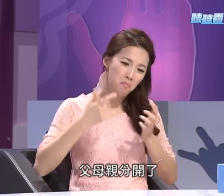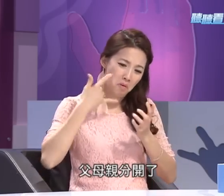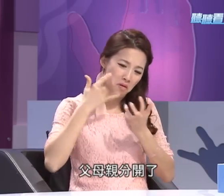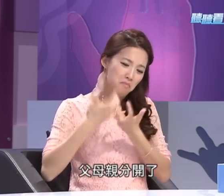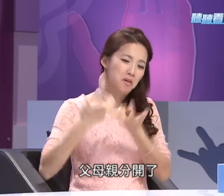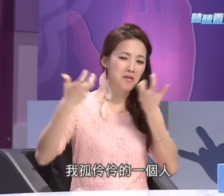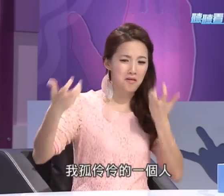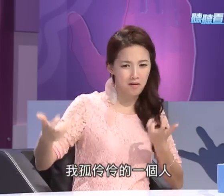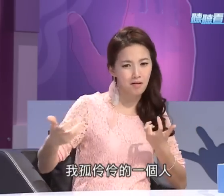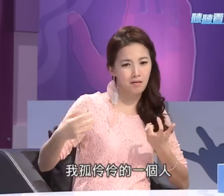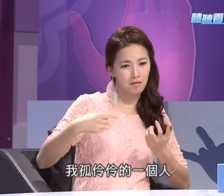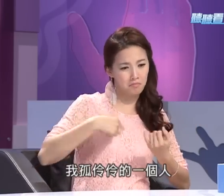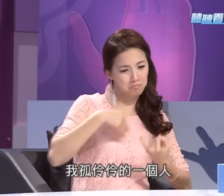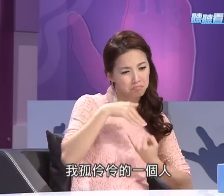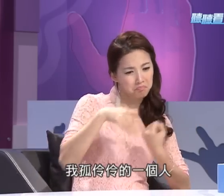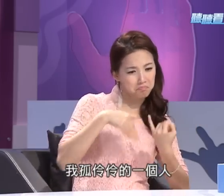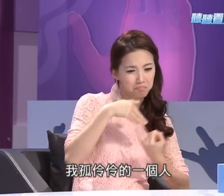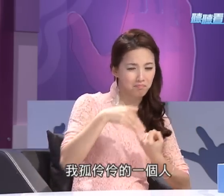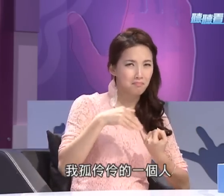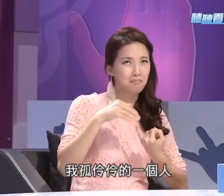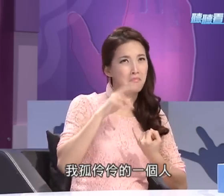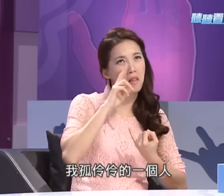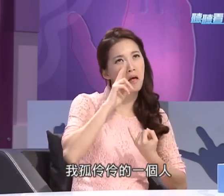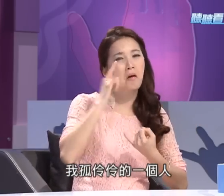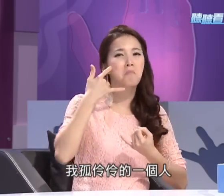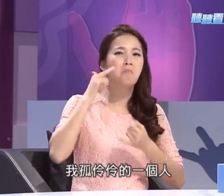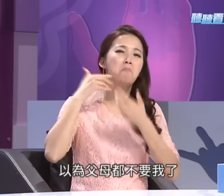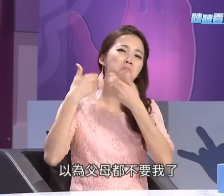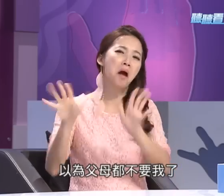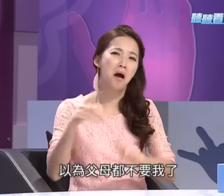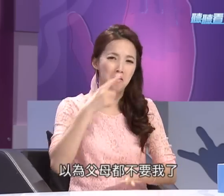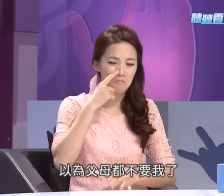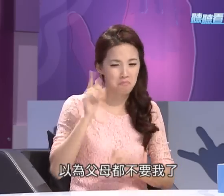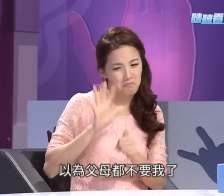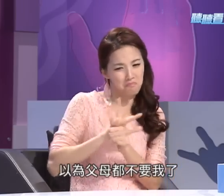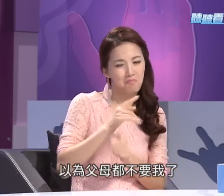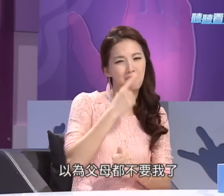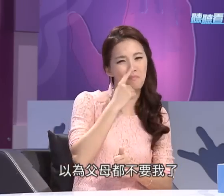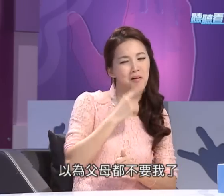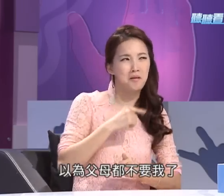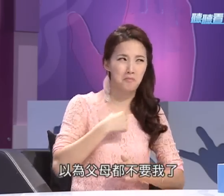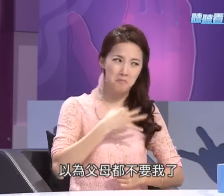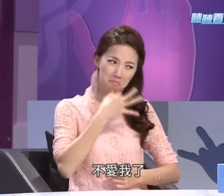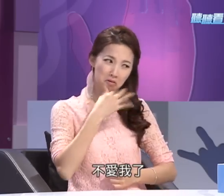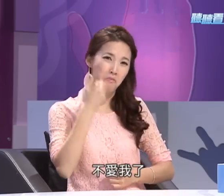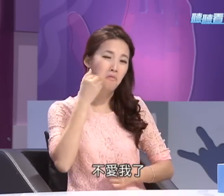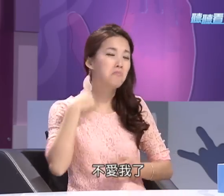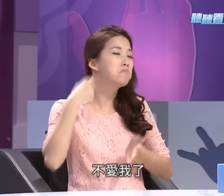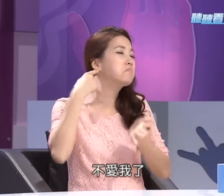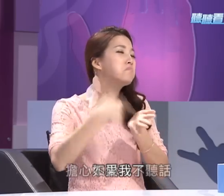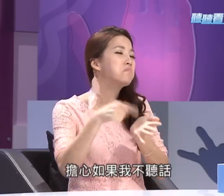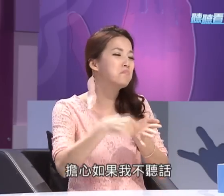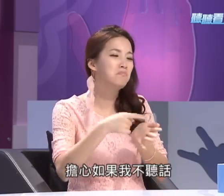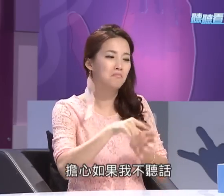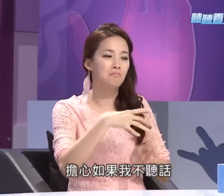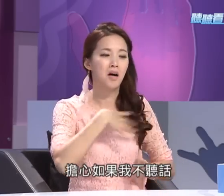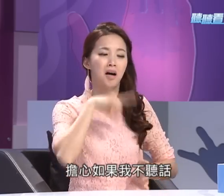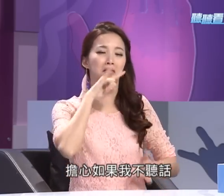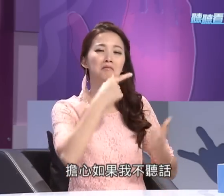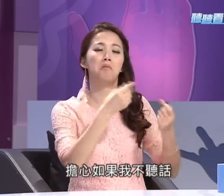了，我孤零零的一个人，以为啊父母都不要我了，不爱我了，担心如果我不听